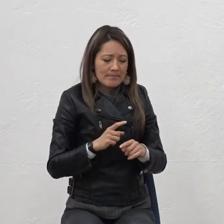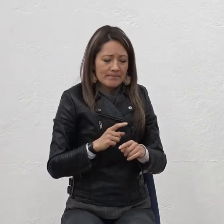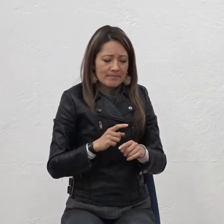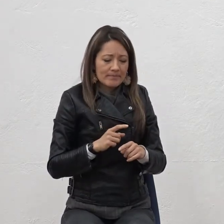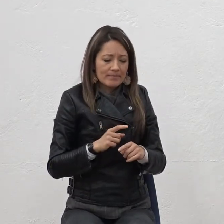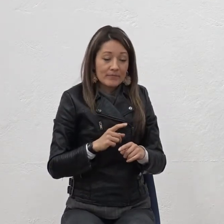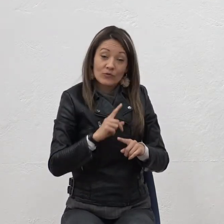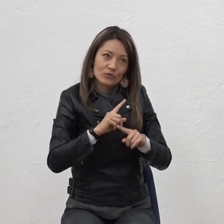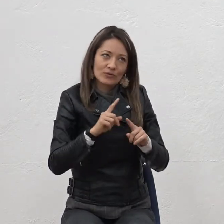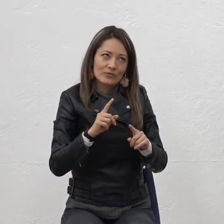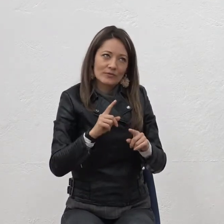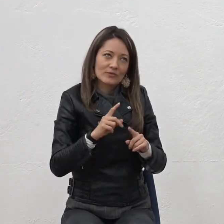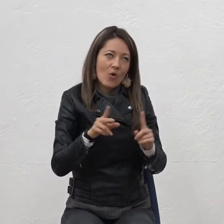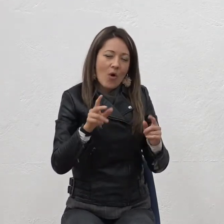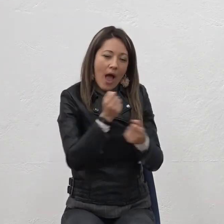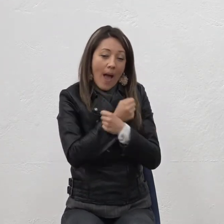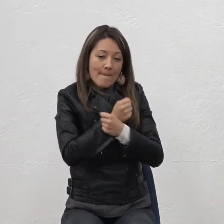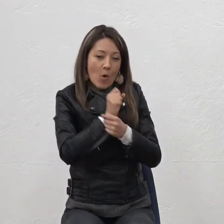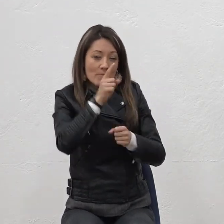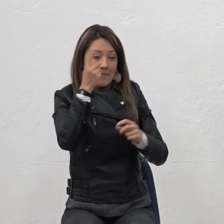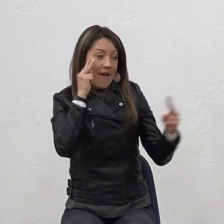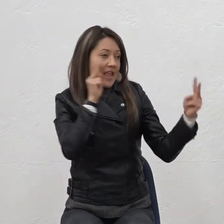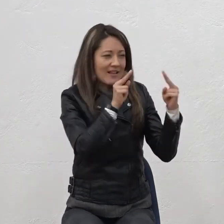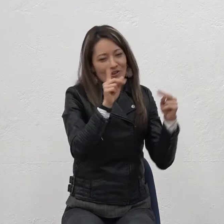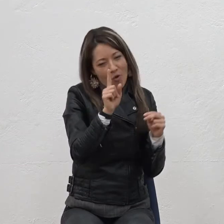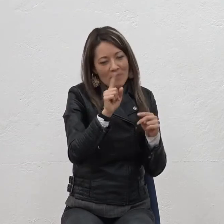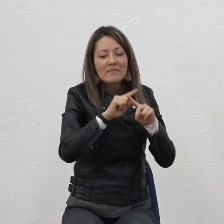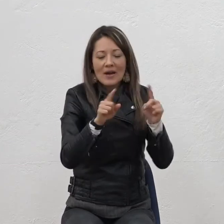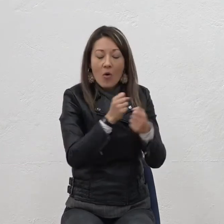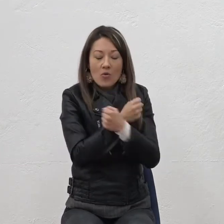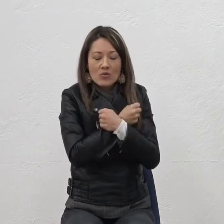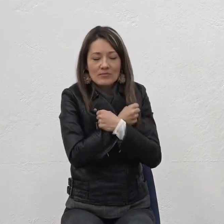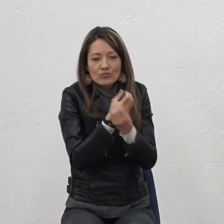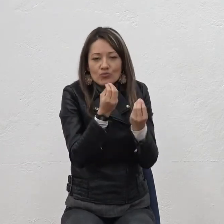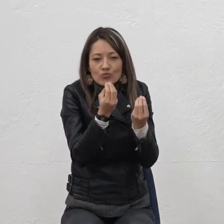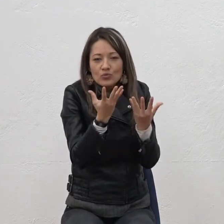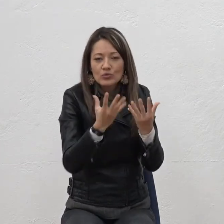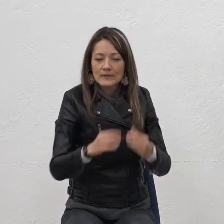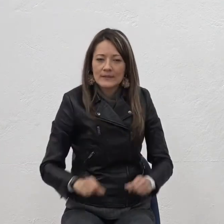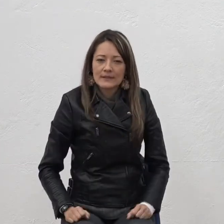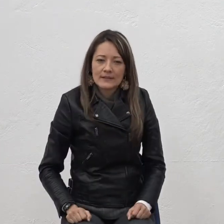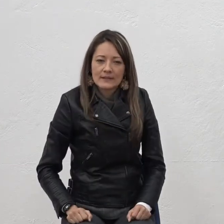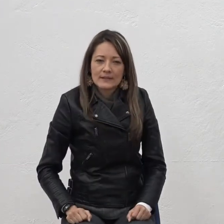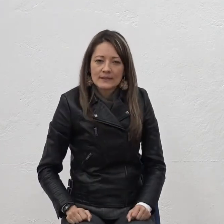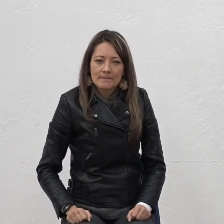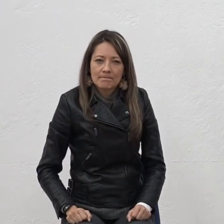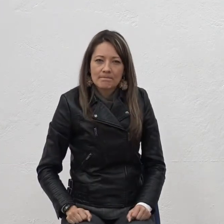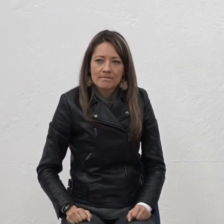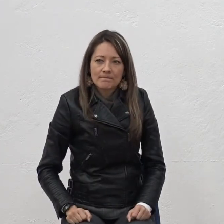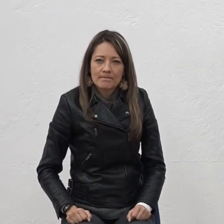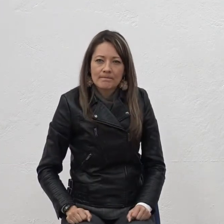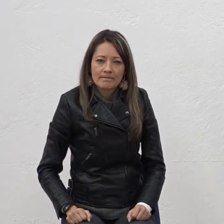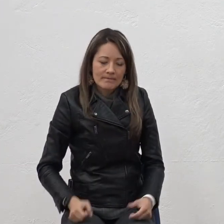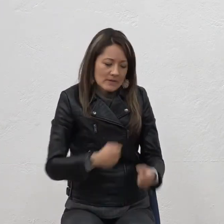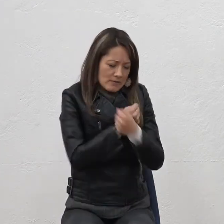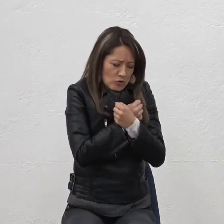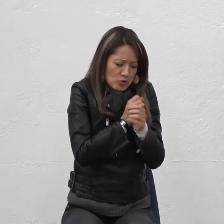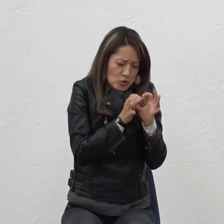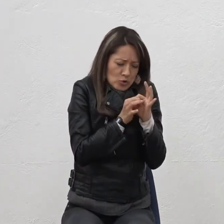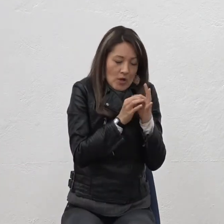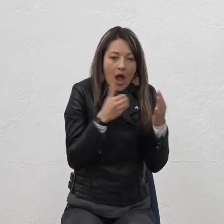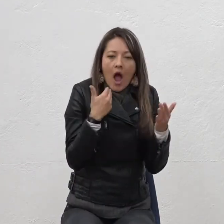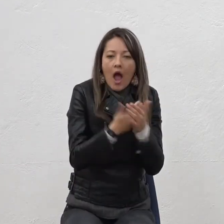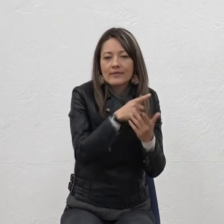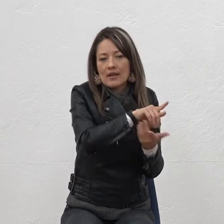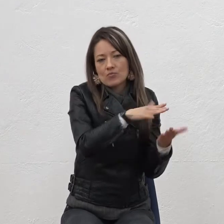pues no fue amor a primera vista, ¿no? Pero nos amábamos terriblemente cuando ya ese amor fue inquebrantable hasta el